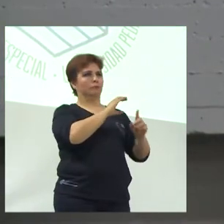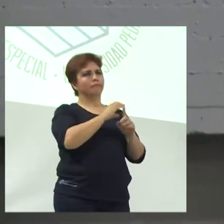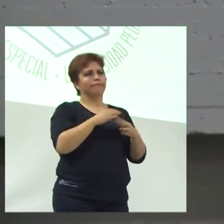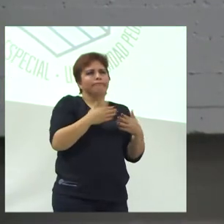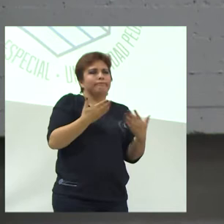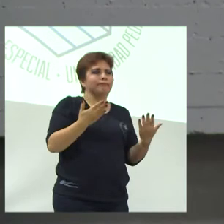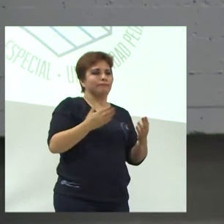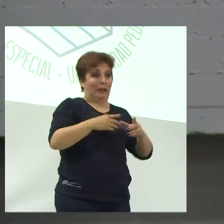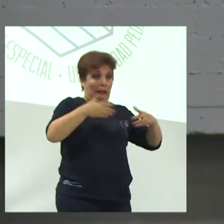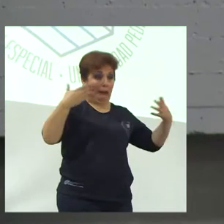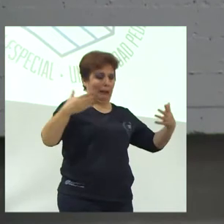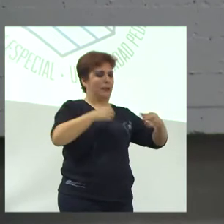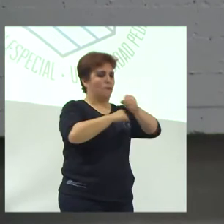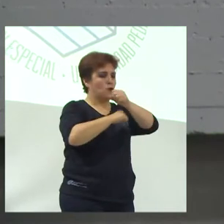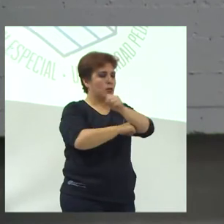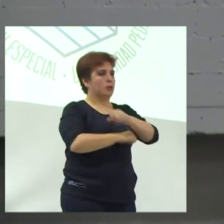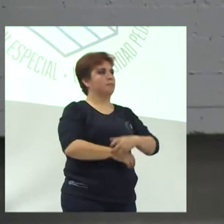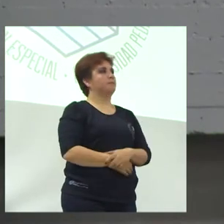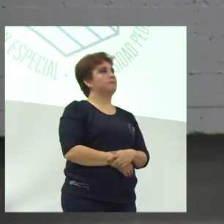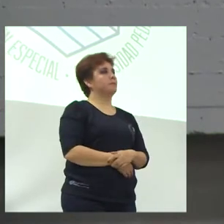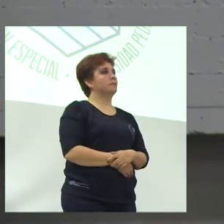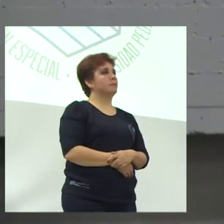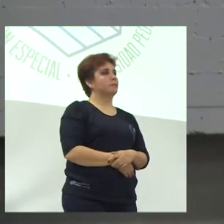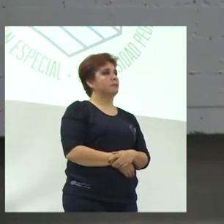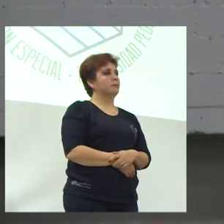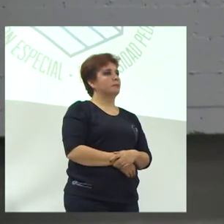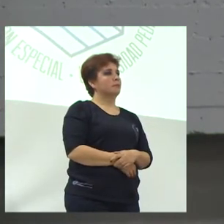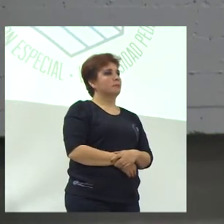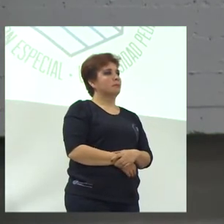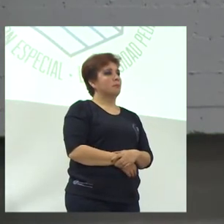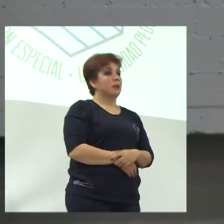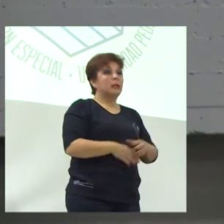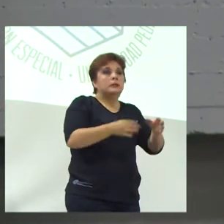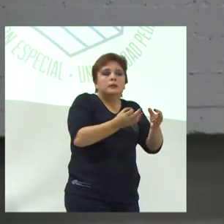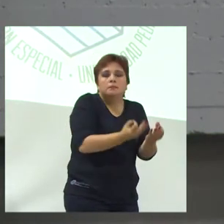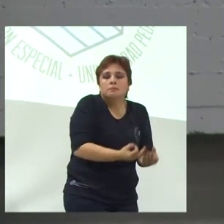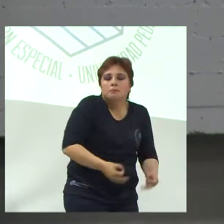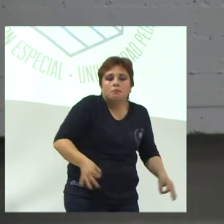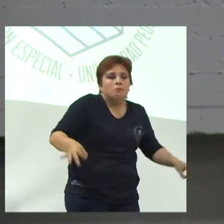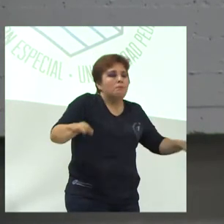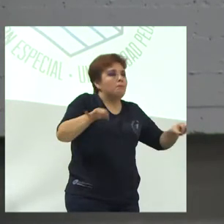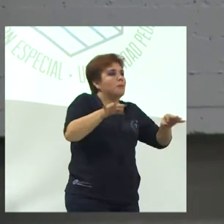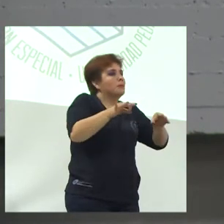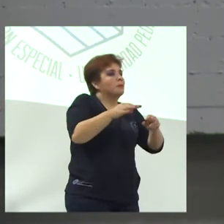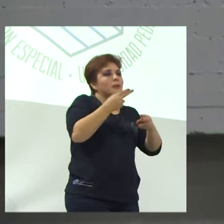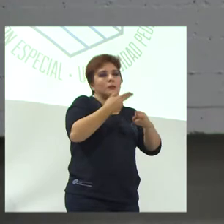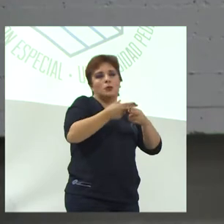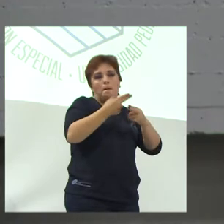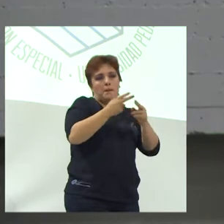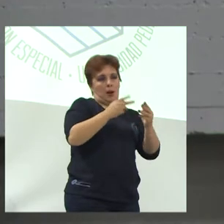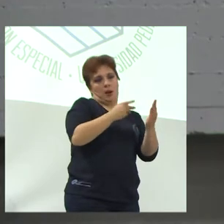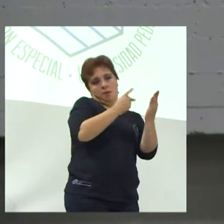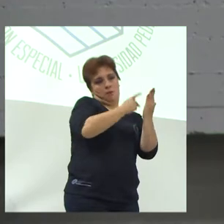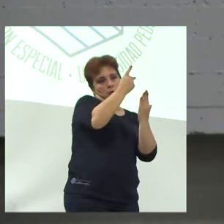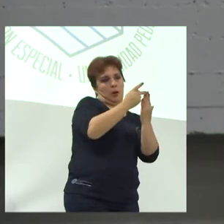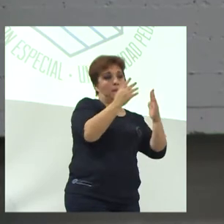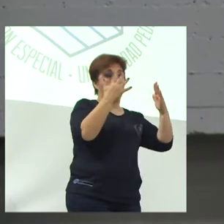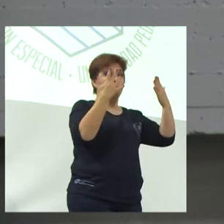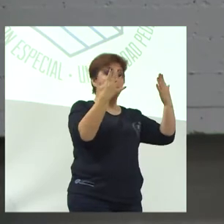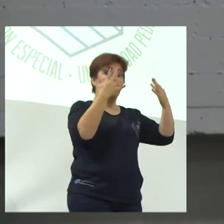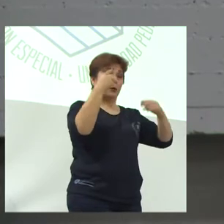es importante resaltar el trabajo del programa manos y pensamiento inclusión de estudiantes